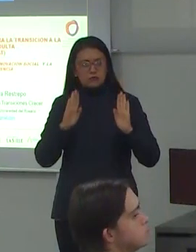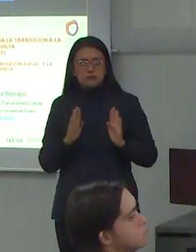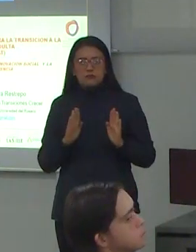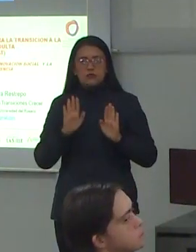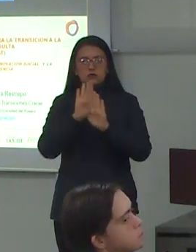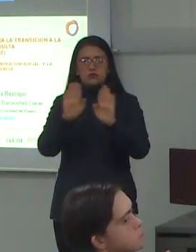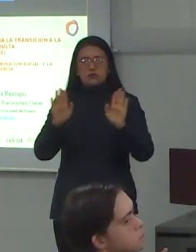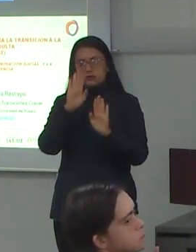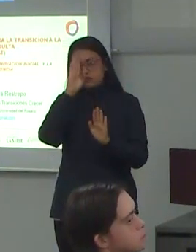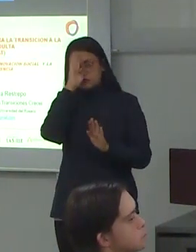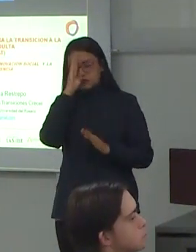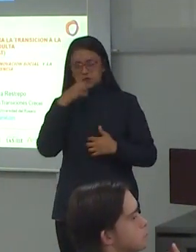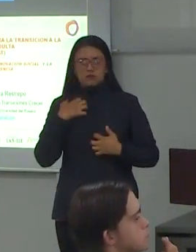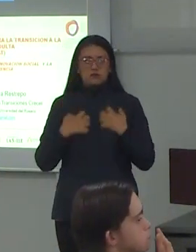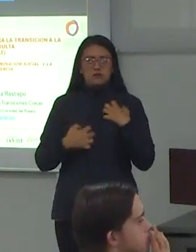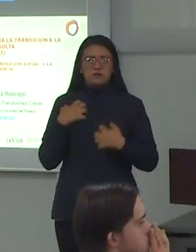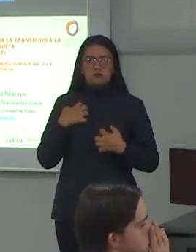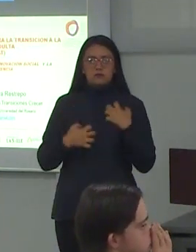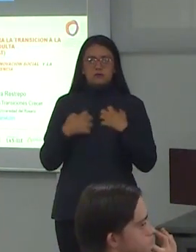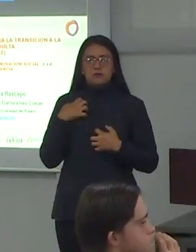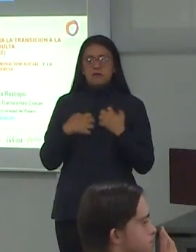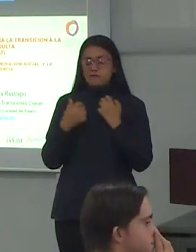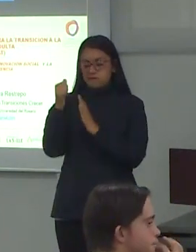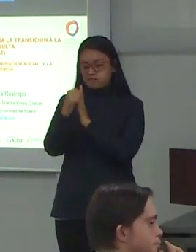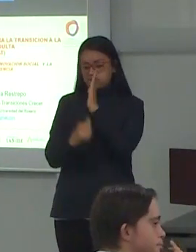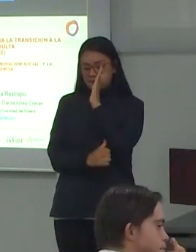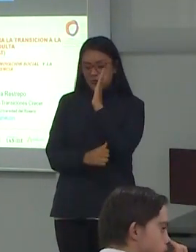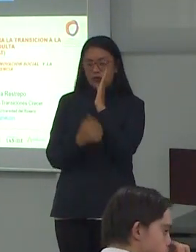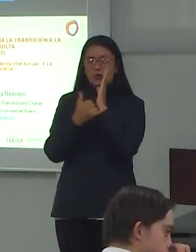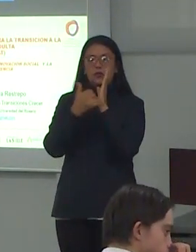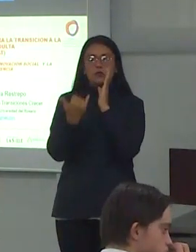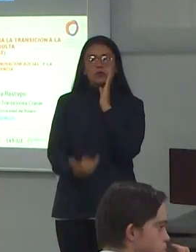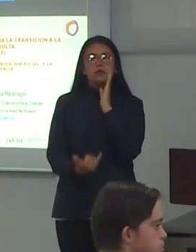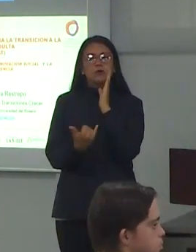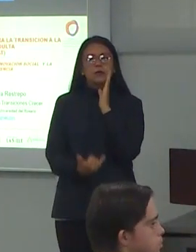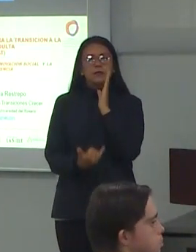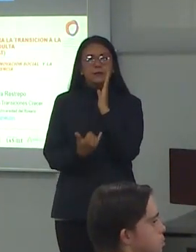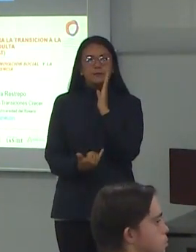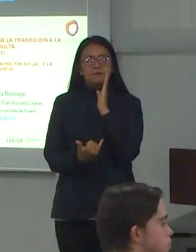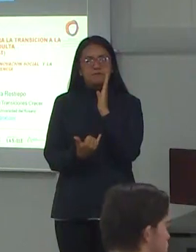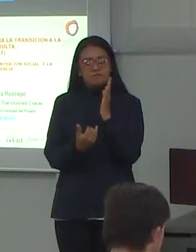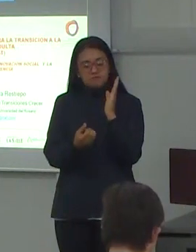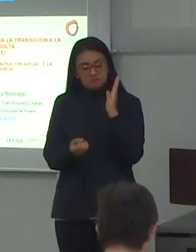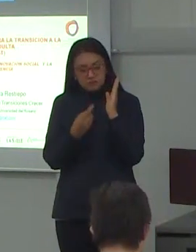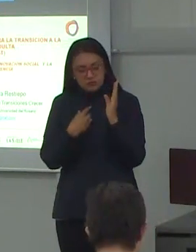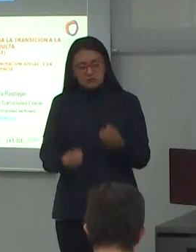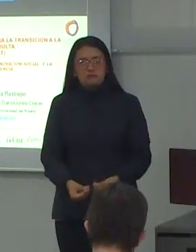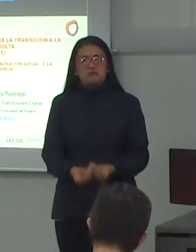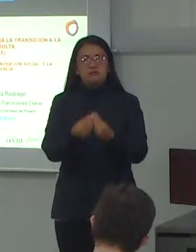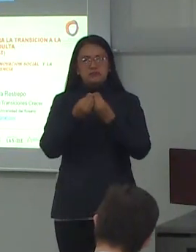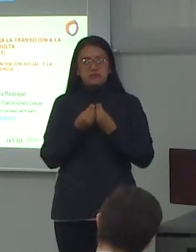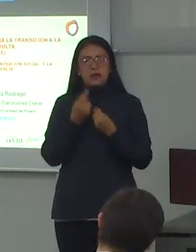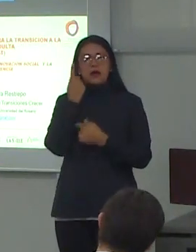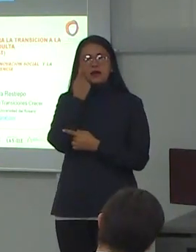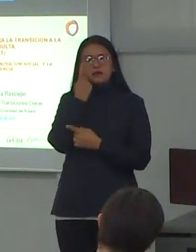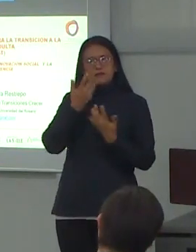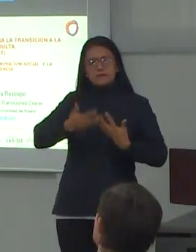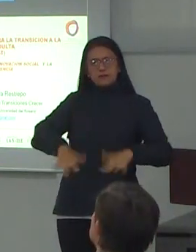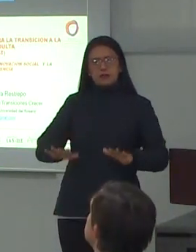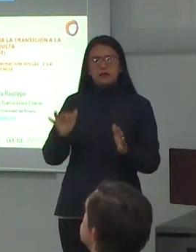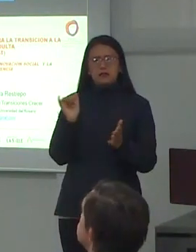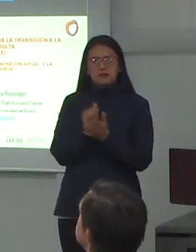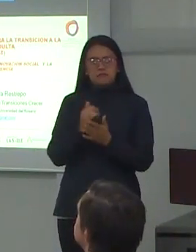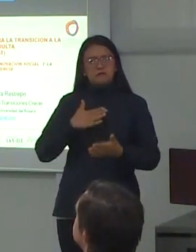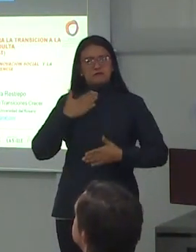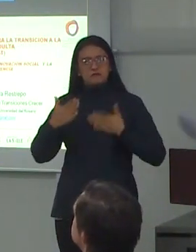inquietudes y tenemos un programa hoy bastante nutrido, ayer finalizamos una jornada